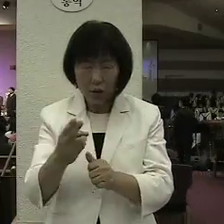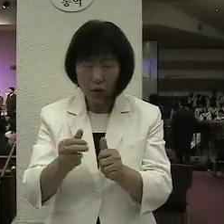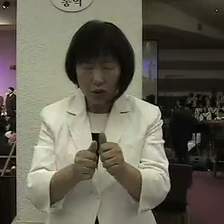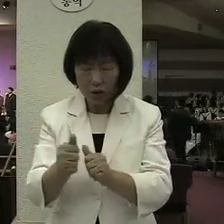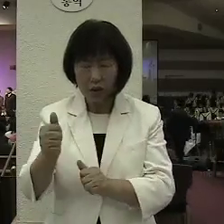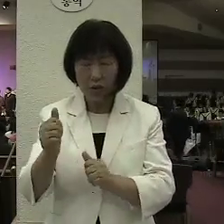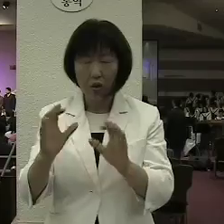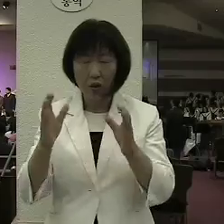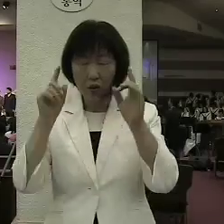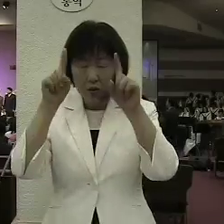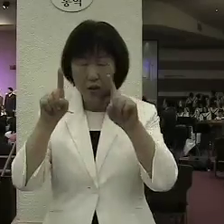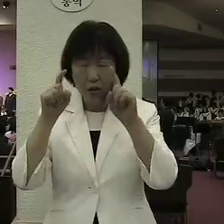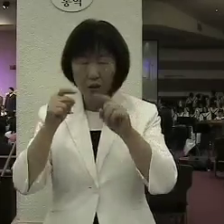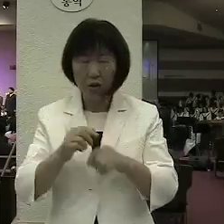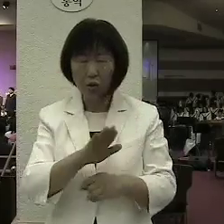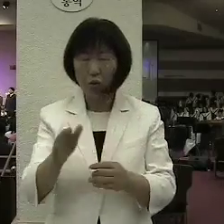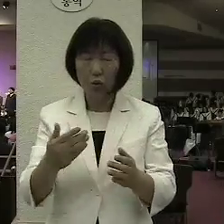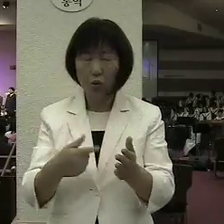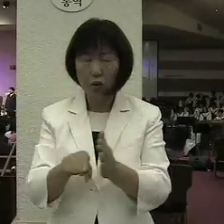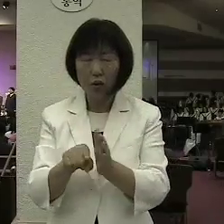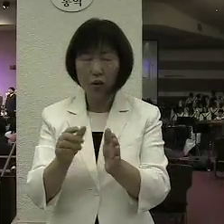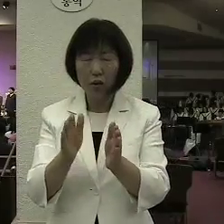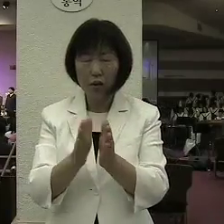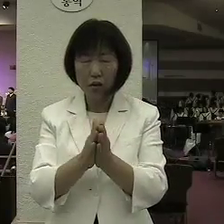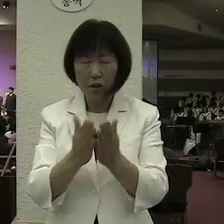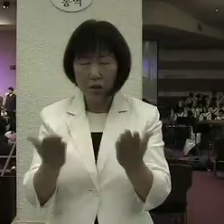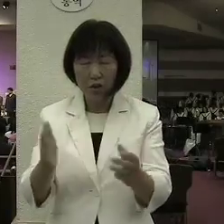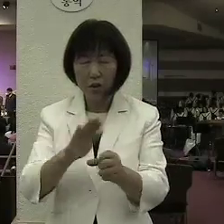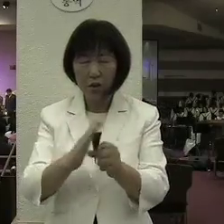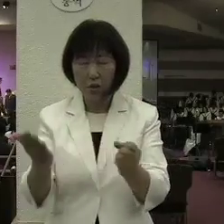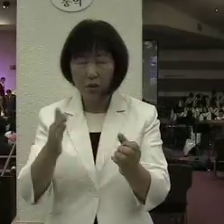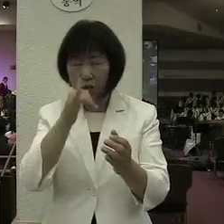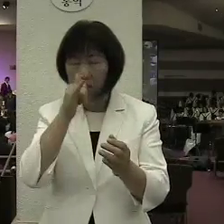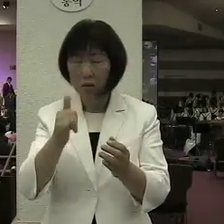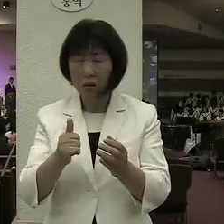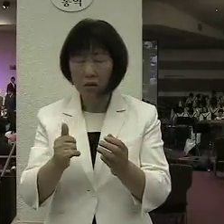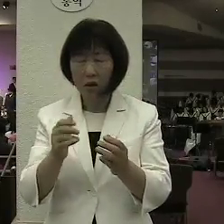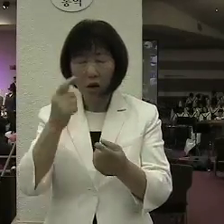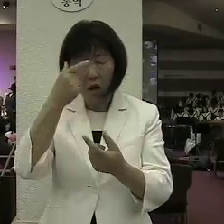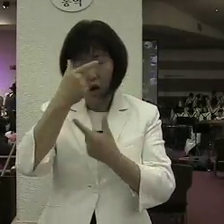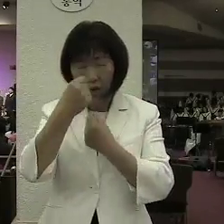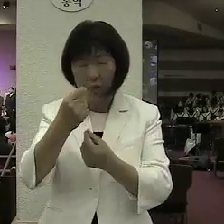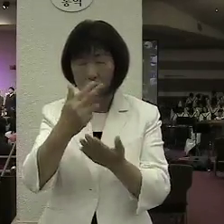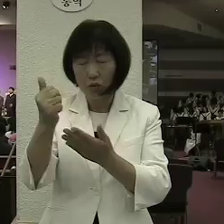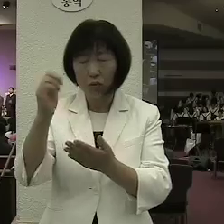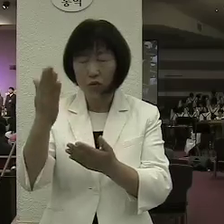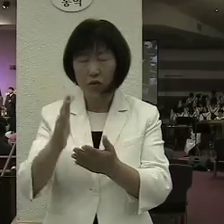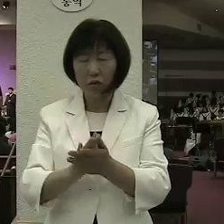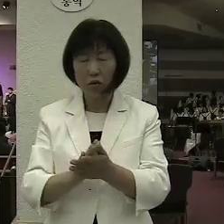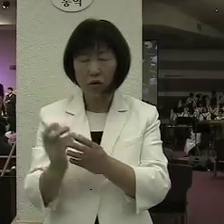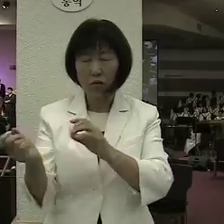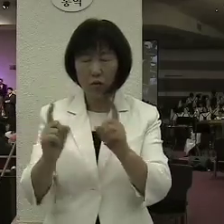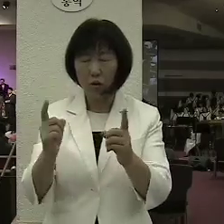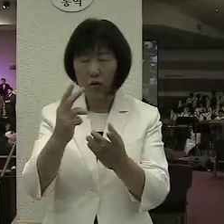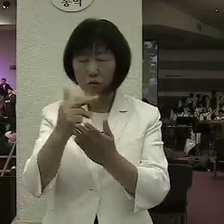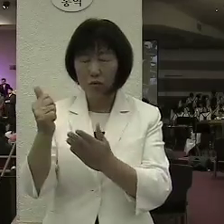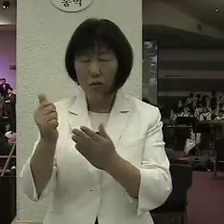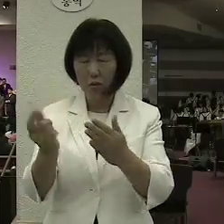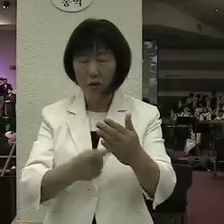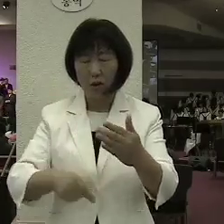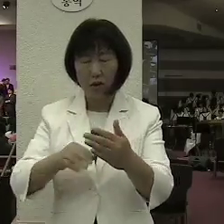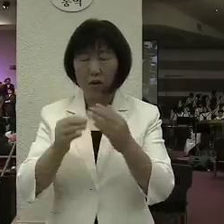오늘 예수님을 바라봅니다. 우리 환경을 바라보는 게 아니라 우리의 상황을 바라보는 게